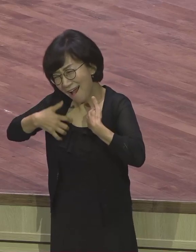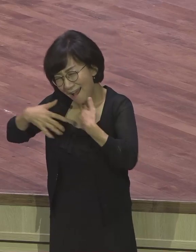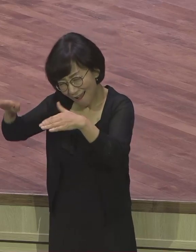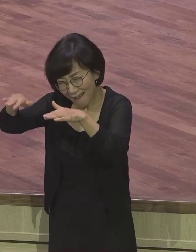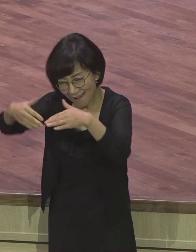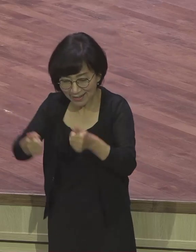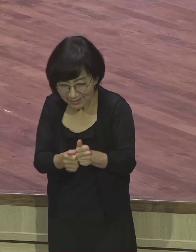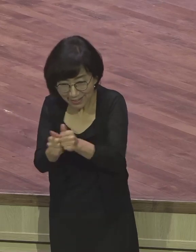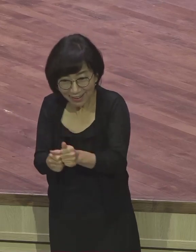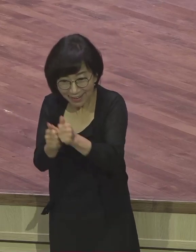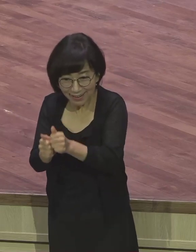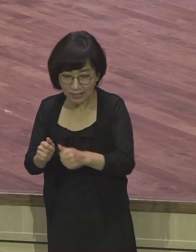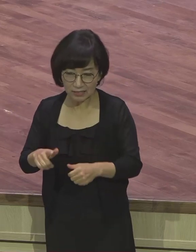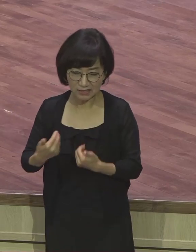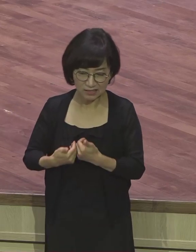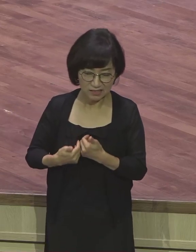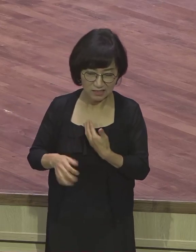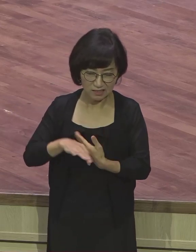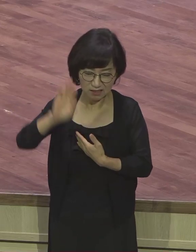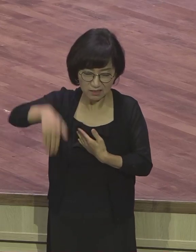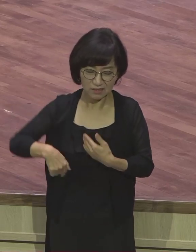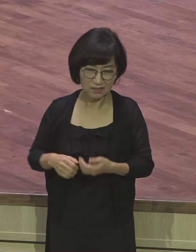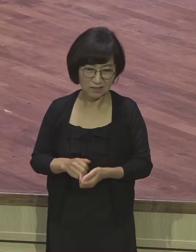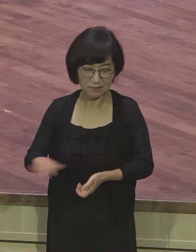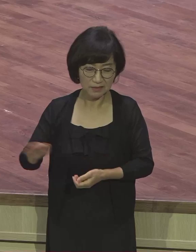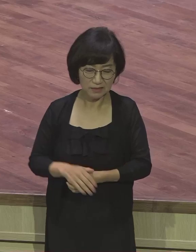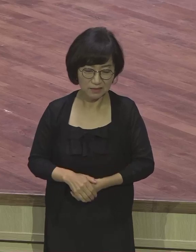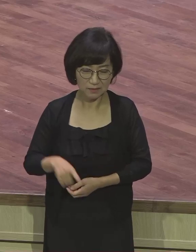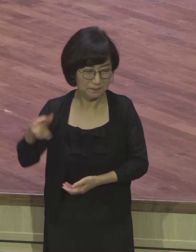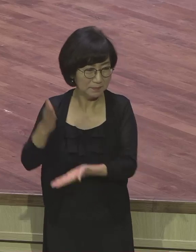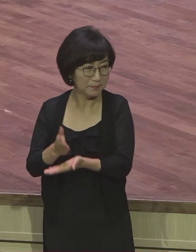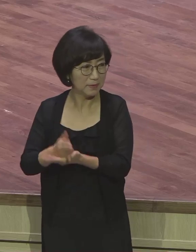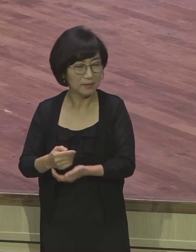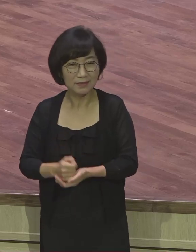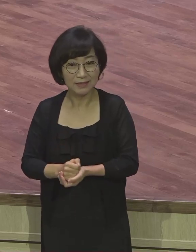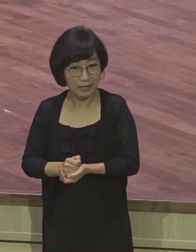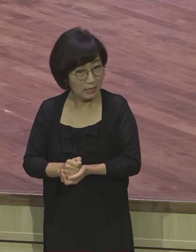들고 댕기고 지 마음에 안 들면 발로 차버리고